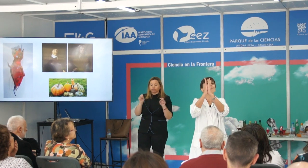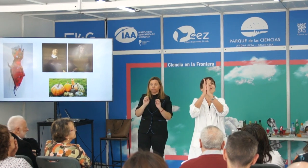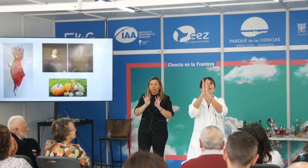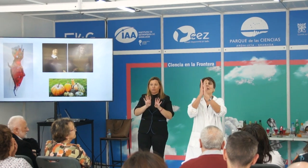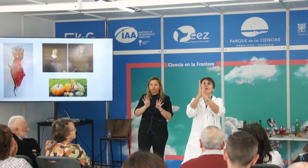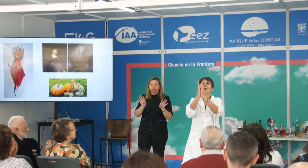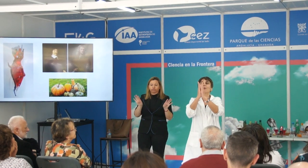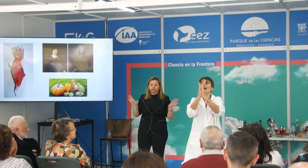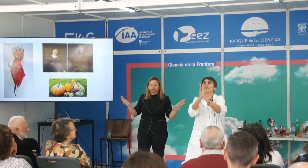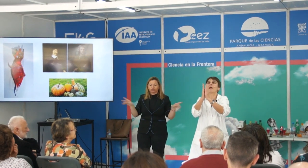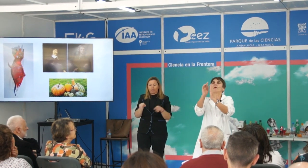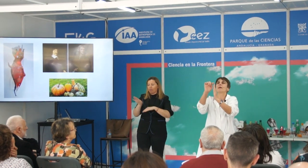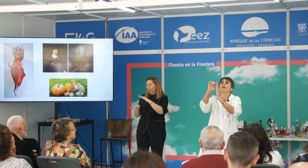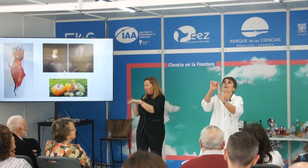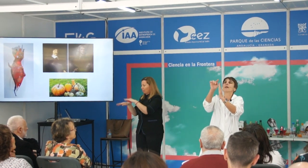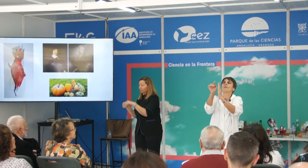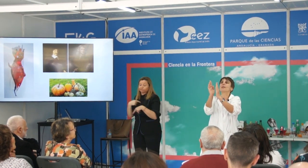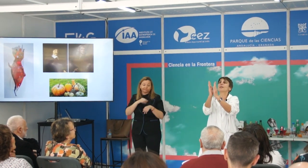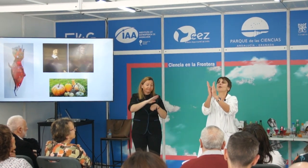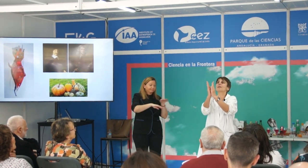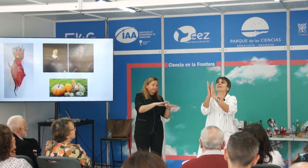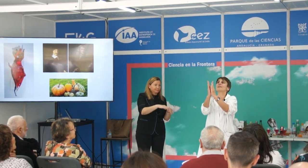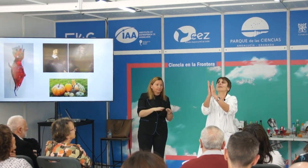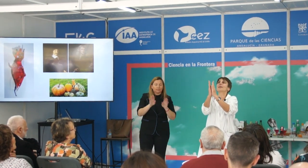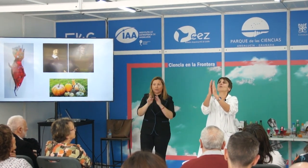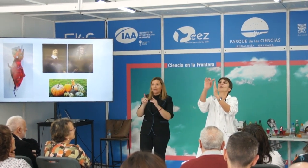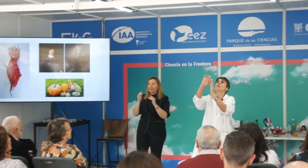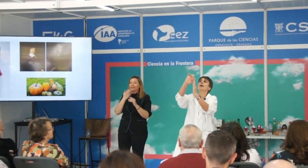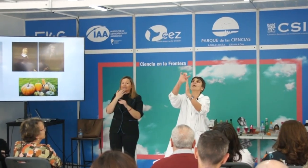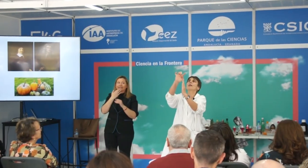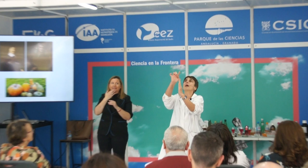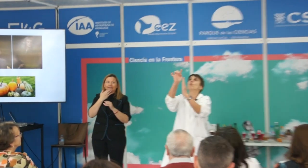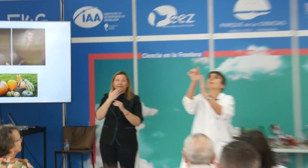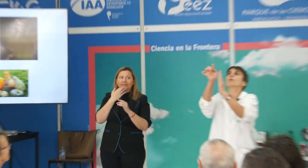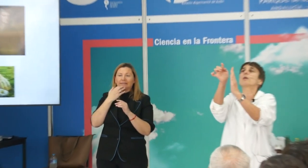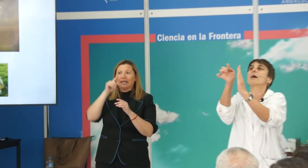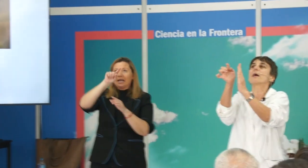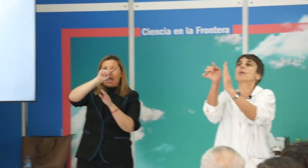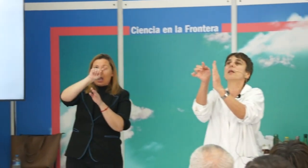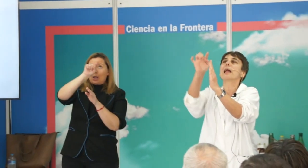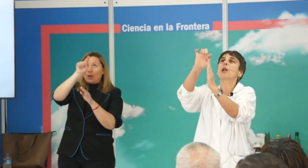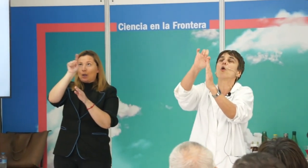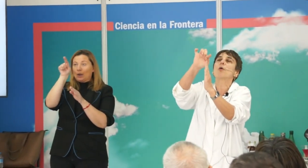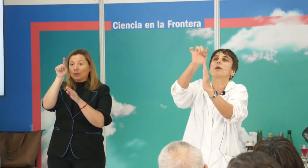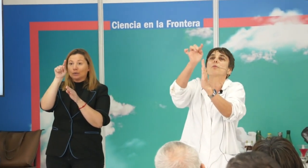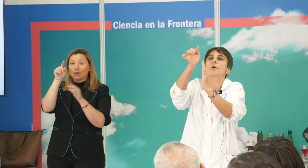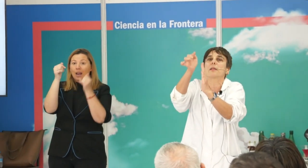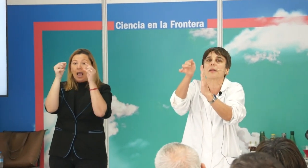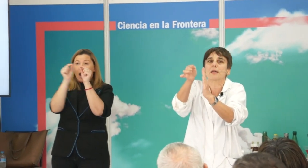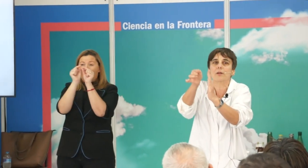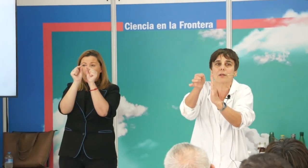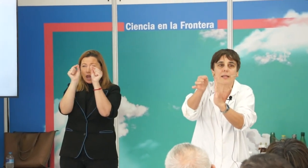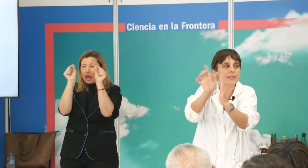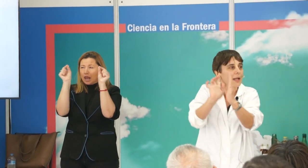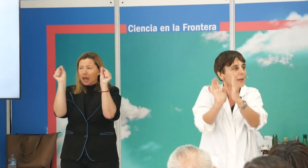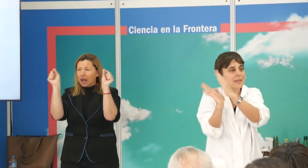sí se sabía medir, y te pones a andar. Evidentemente, si está aquí la curvatura, la curvatura, es decir, la longitud que tienes